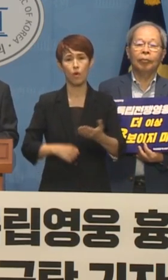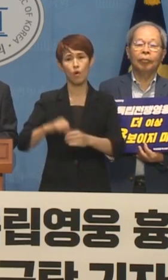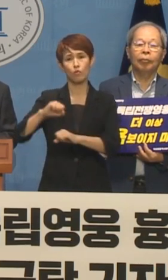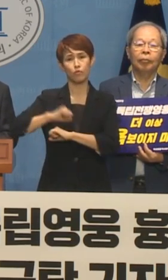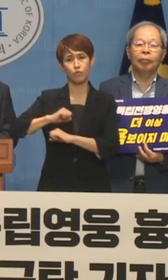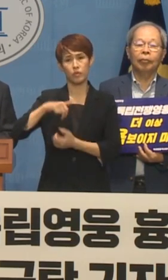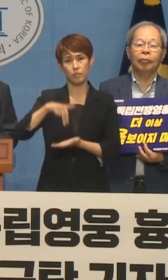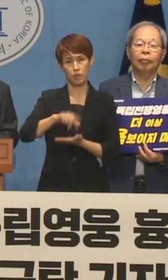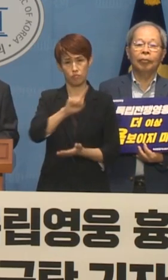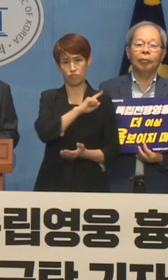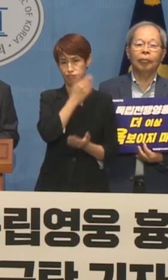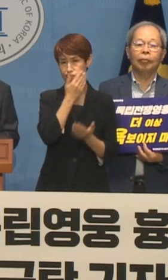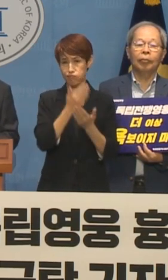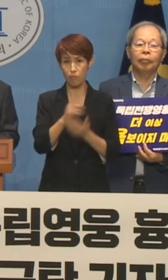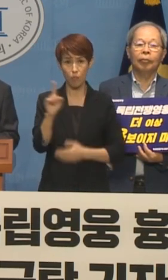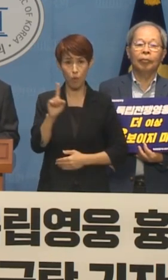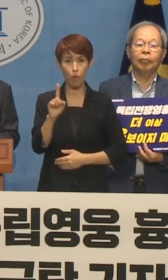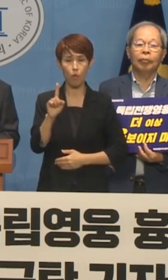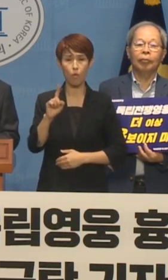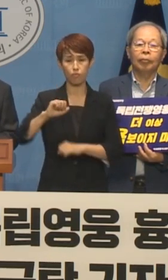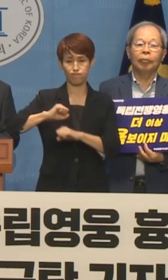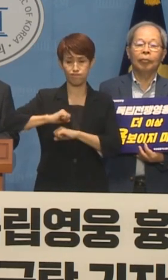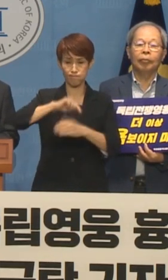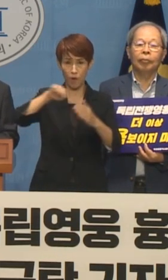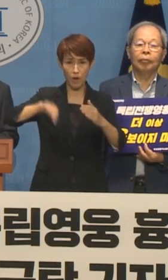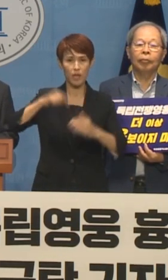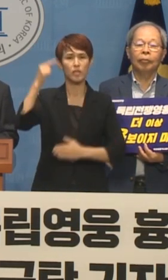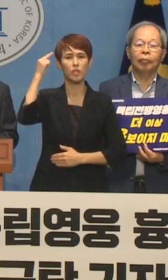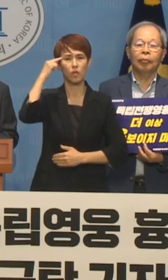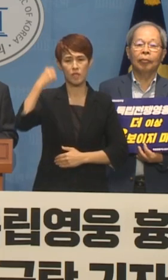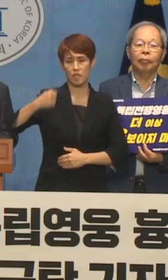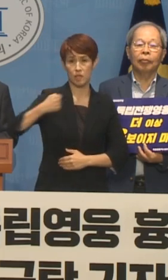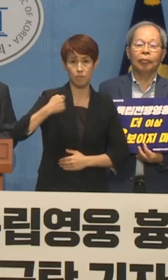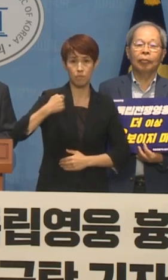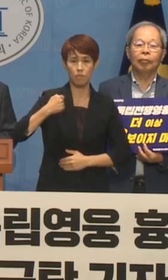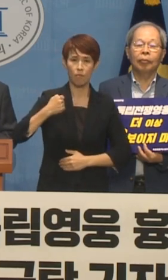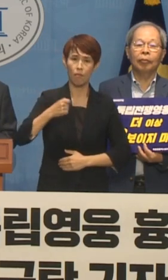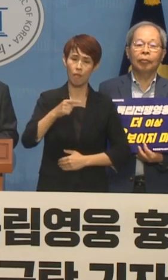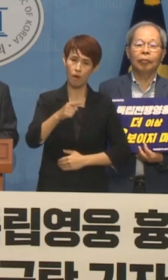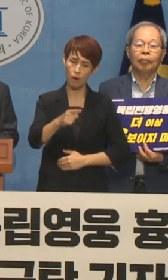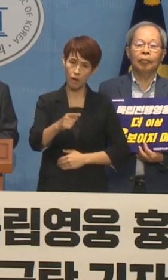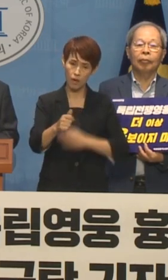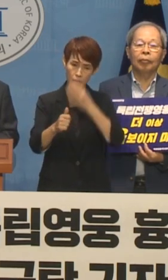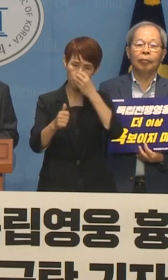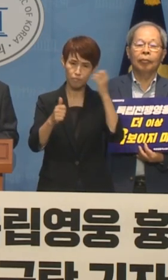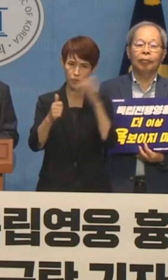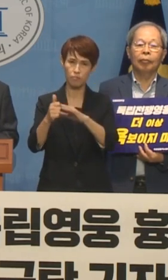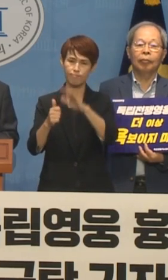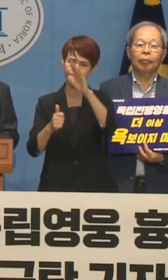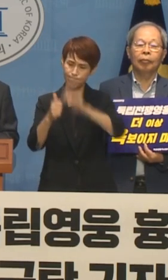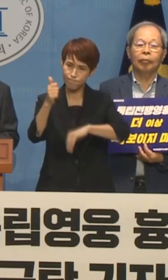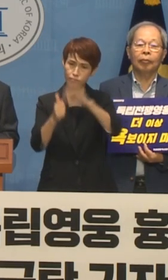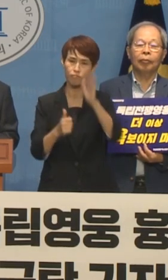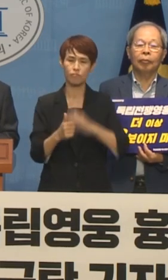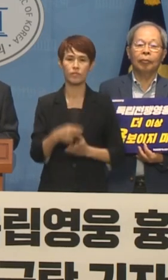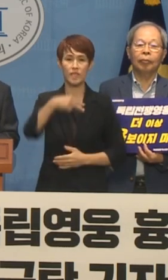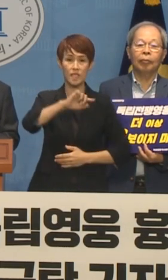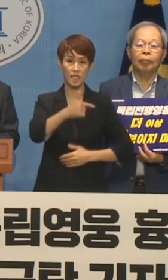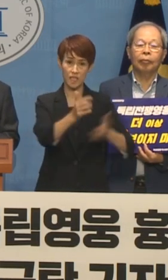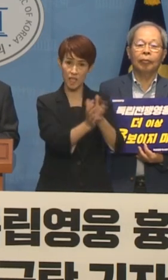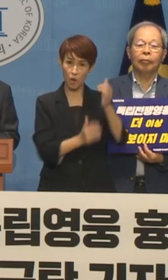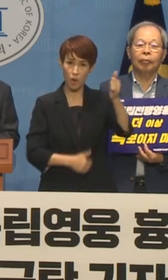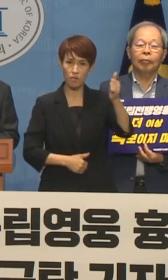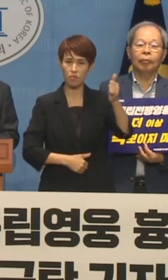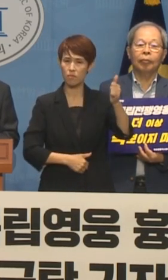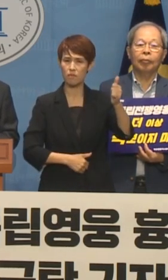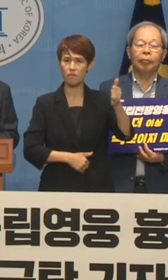가장 중요한 것은 국군 내 정신 전력인데 그걸 훼손하고 있는 거 아닙니까? 그런 점에서 신원식 장관은 더 이상 그